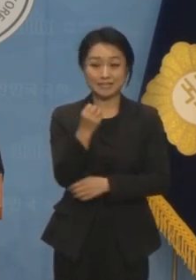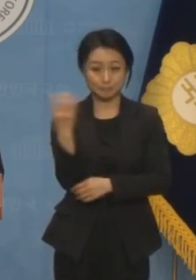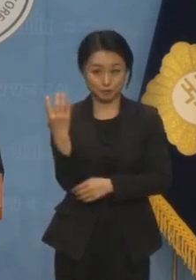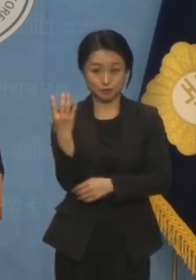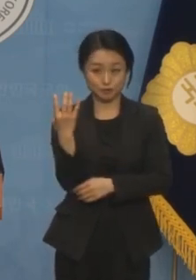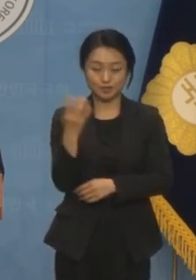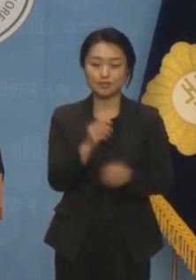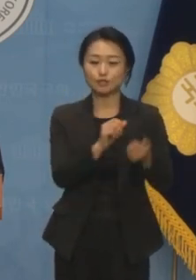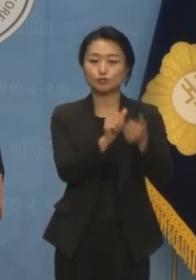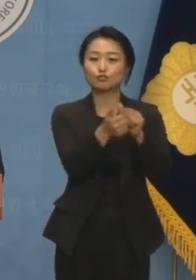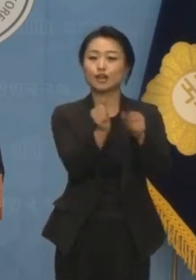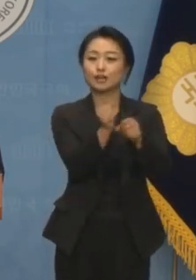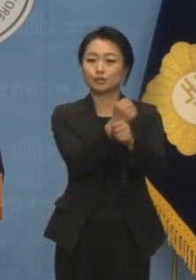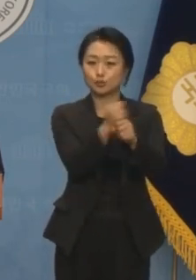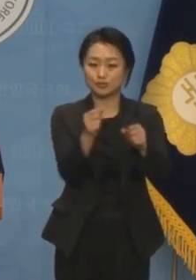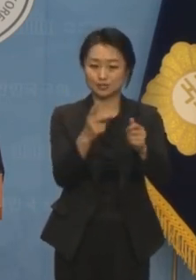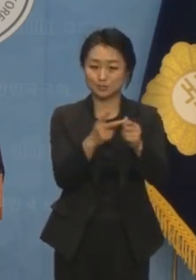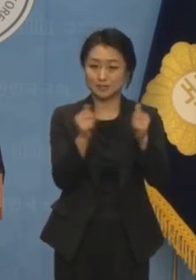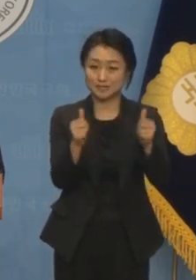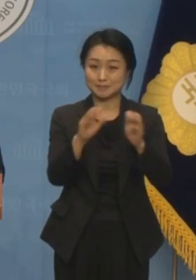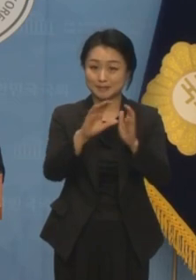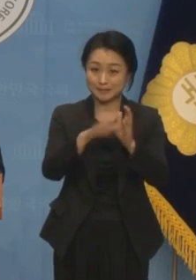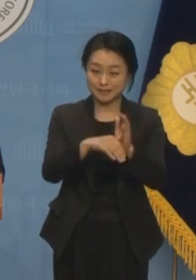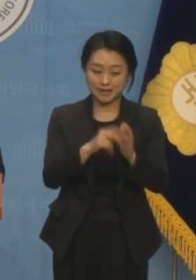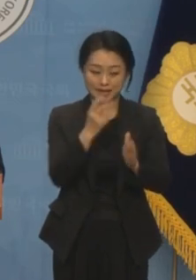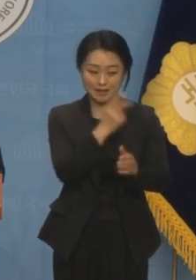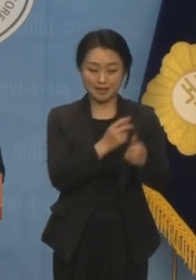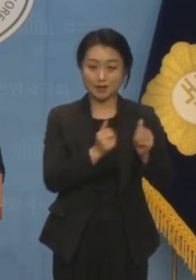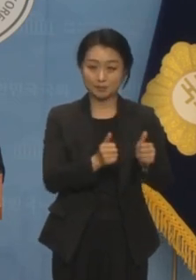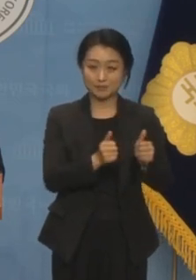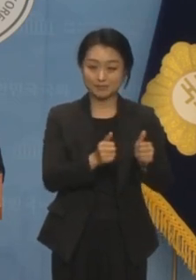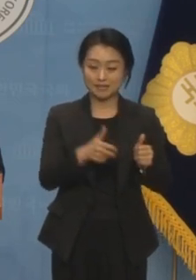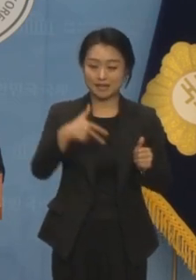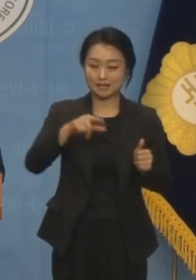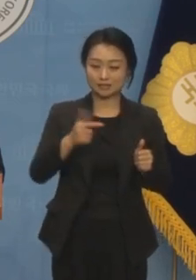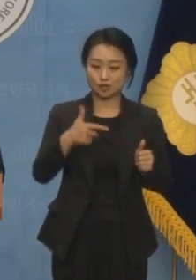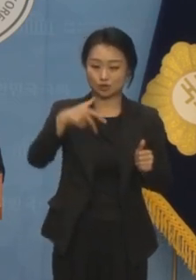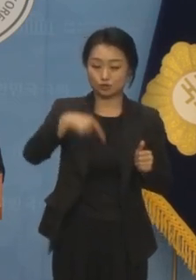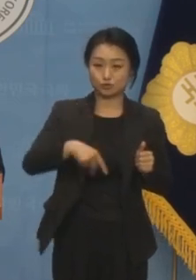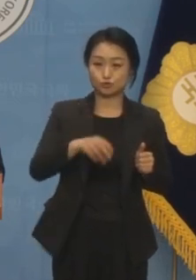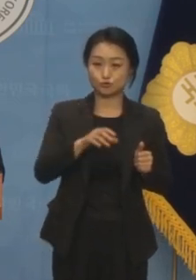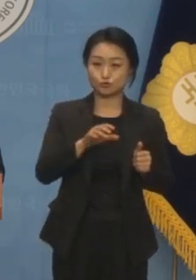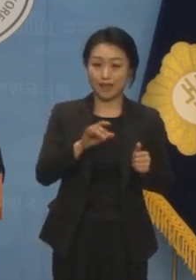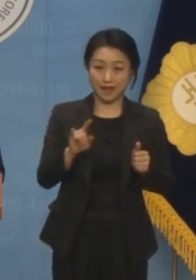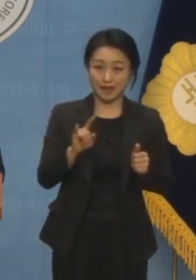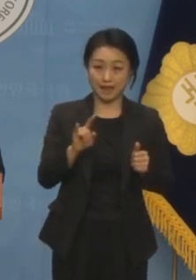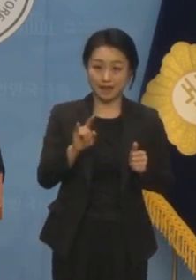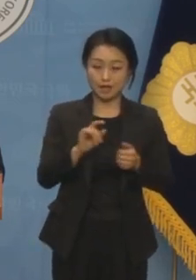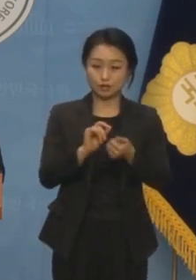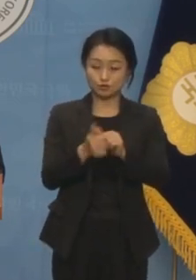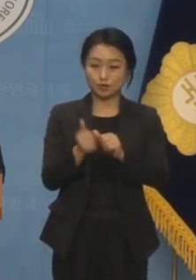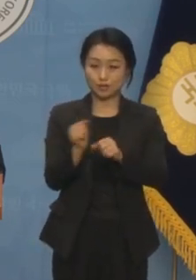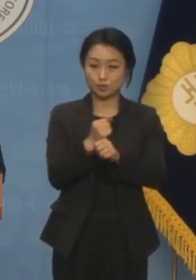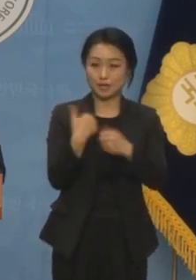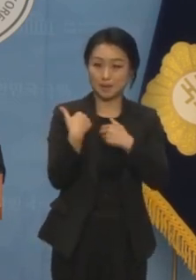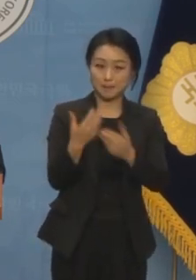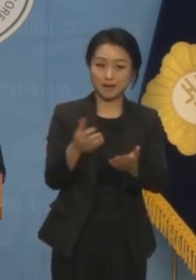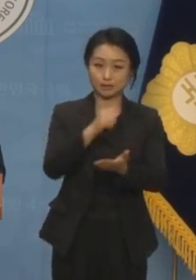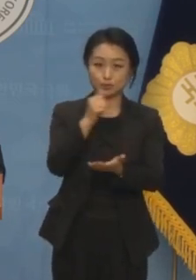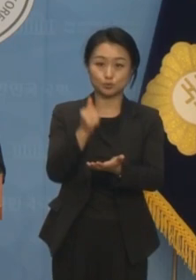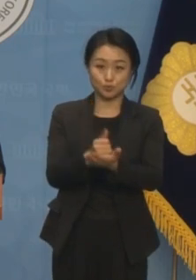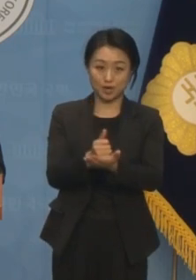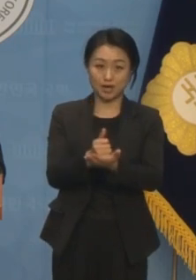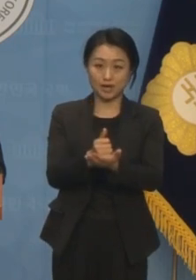조작 항소심에서 검찰이 전주의 주가 조작 방조 혐의를 추가해